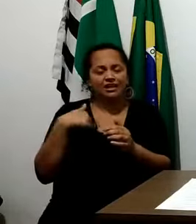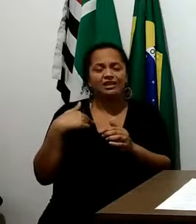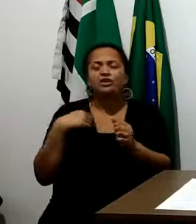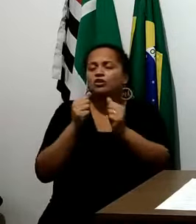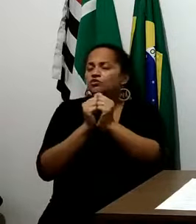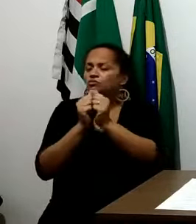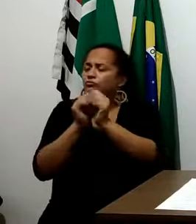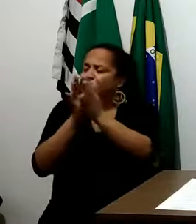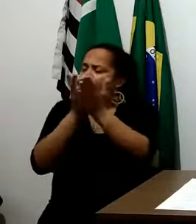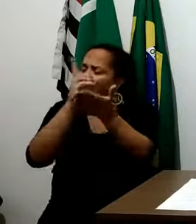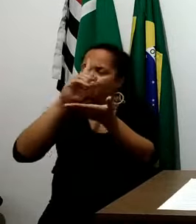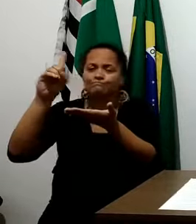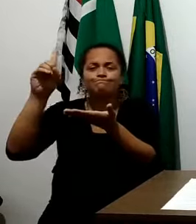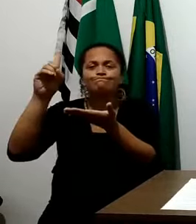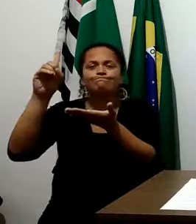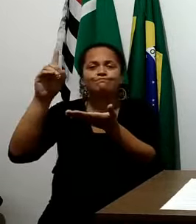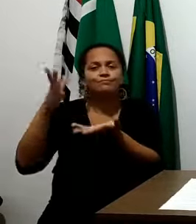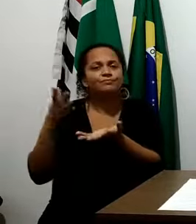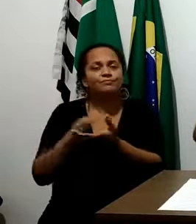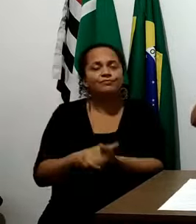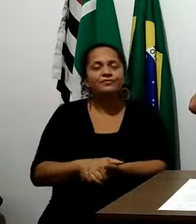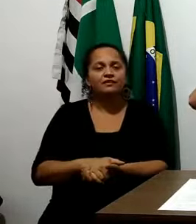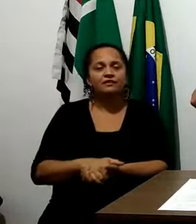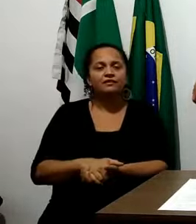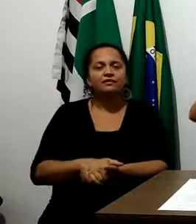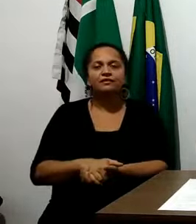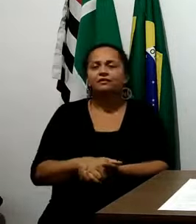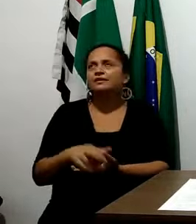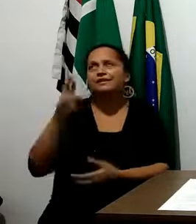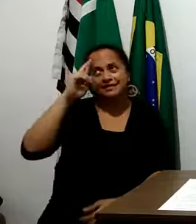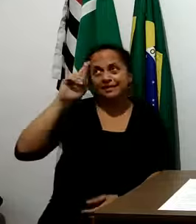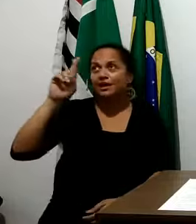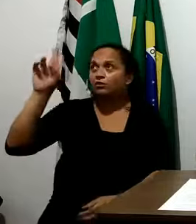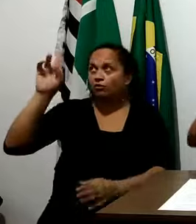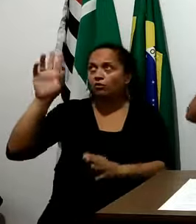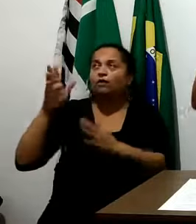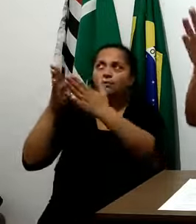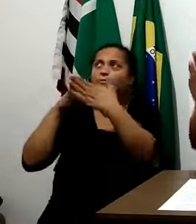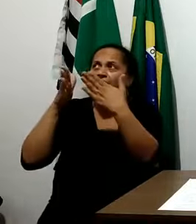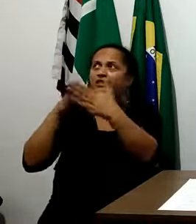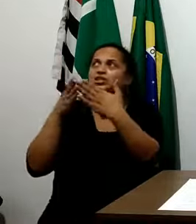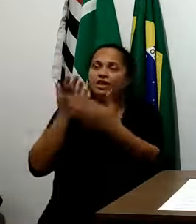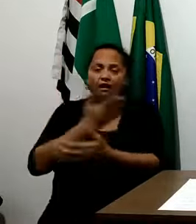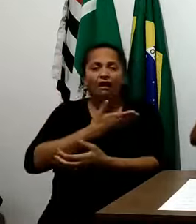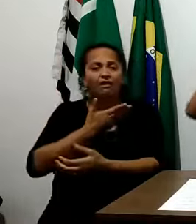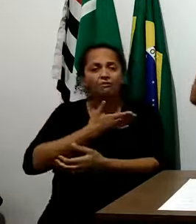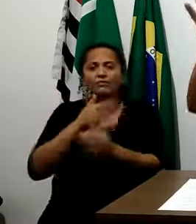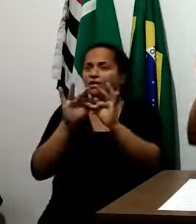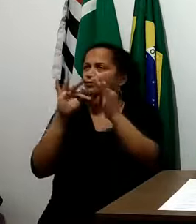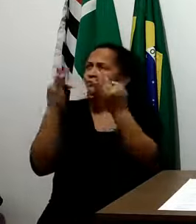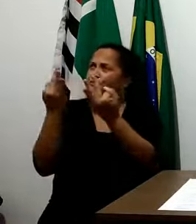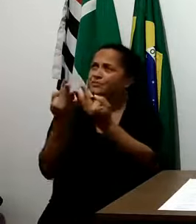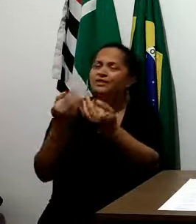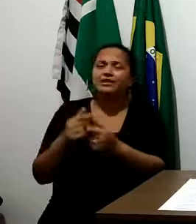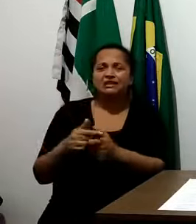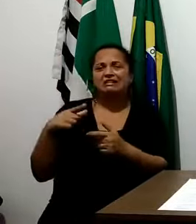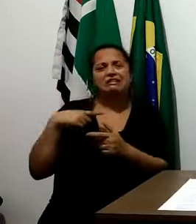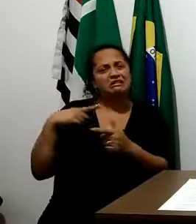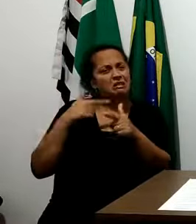palavra. Esta é uma verdade. Ah, Senhor, eu vou interceder a favor de um amigo, de um familiar que está passando por um